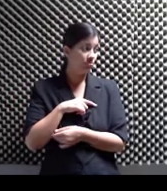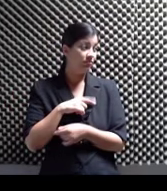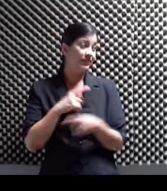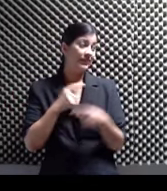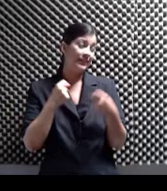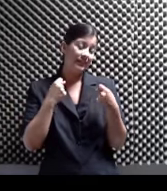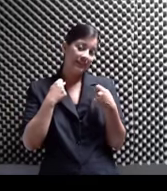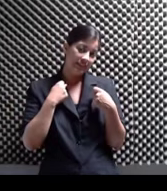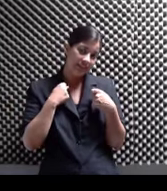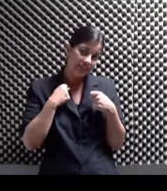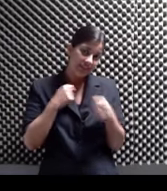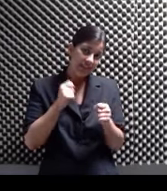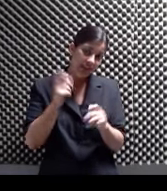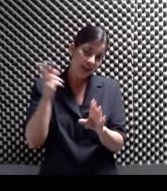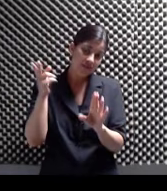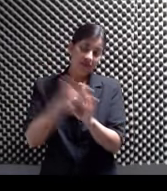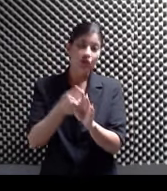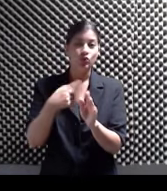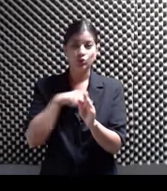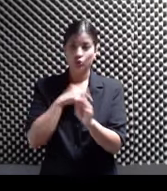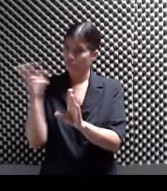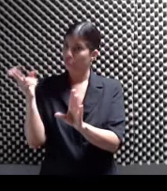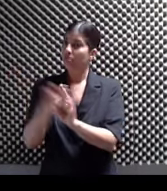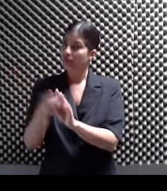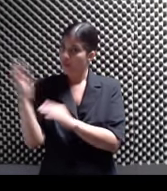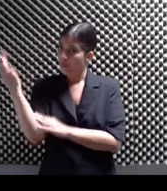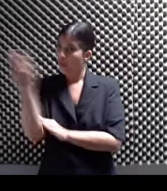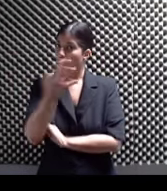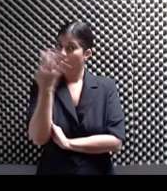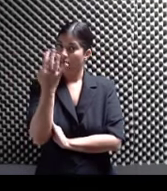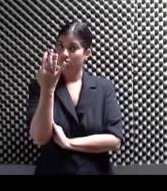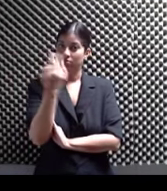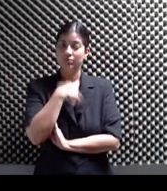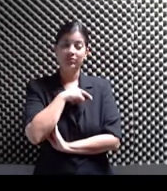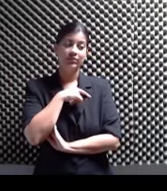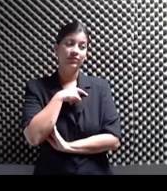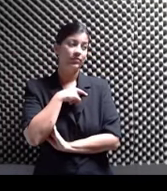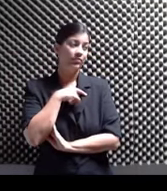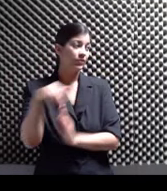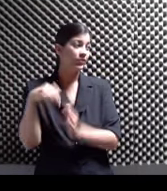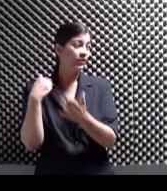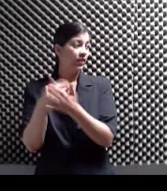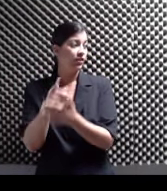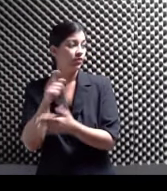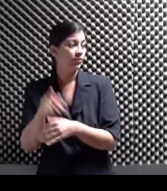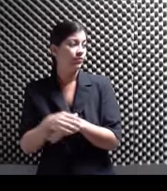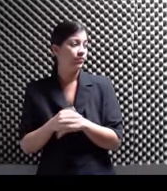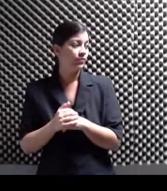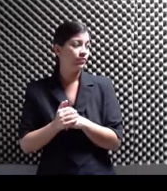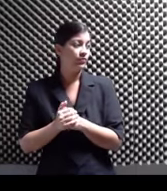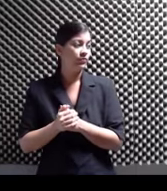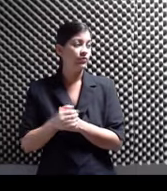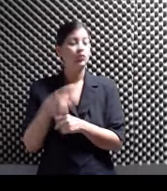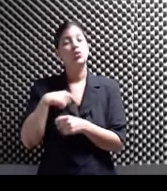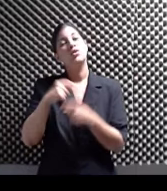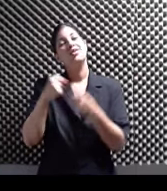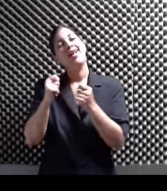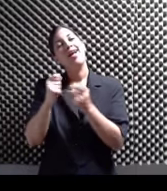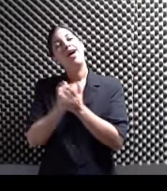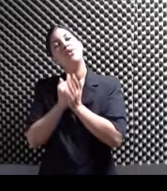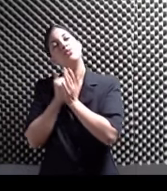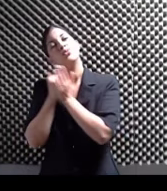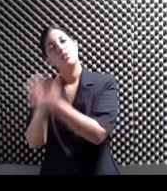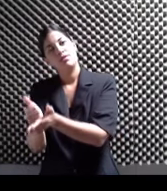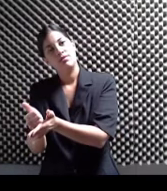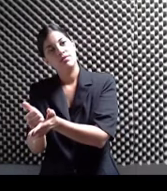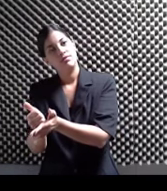parte de él. Somos habitantes del bosque también nosotros y estamos llegando a este espacio y nos estamos dando cuenta cómo podemos ayudarlo, uh-huh, dándonos cuenta